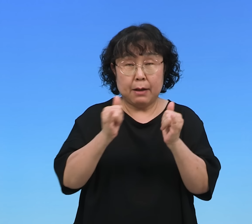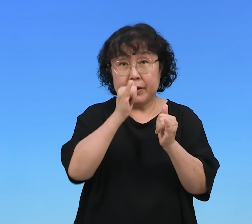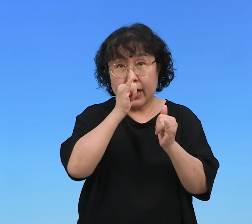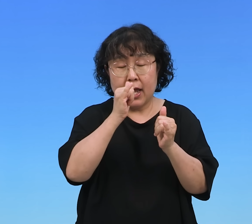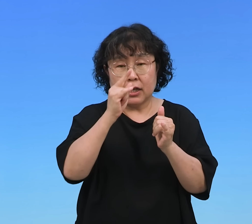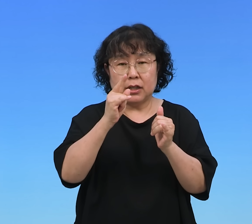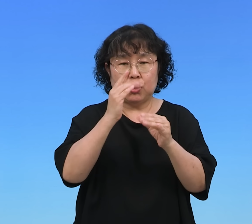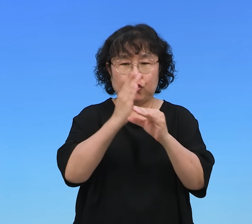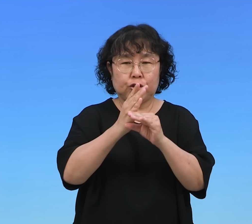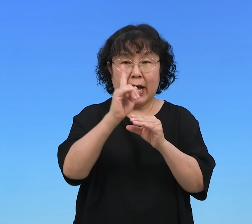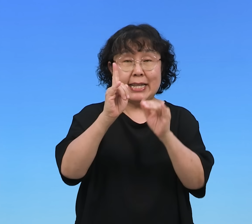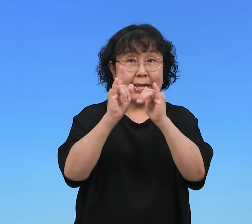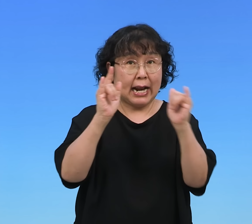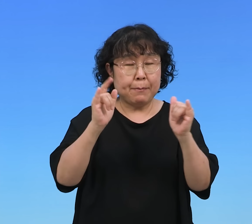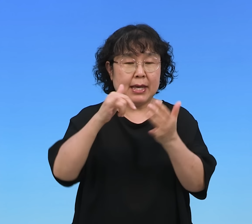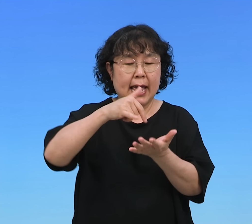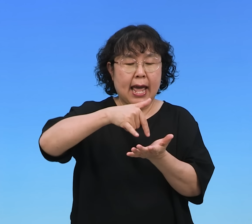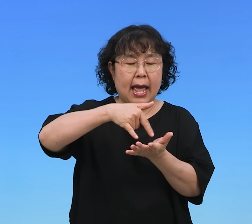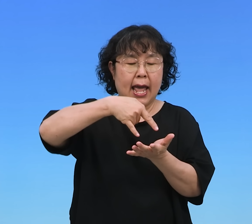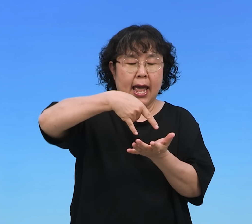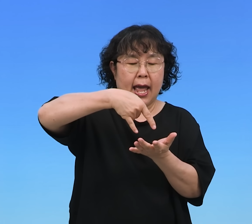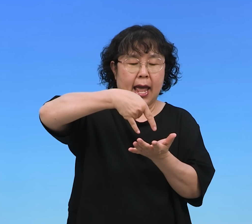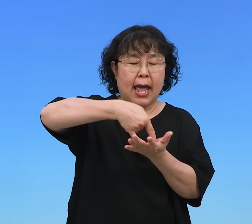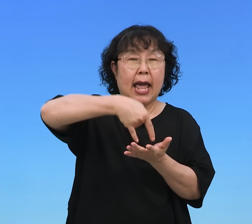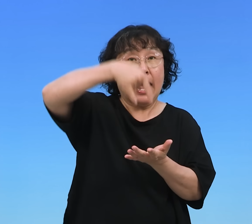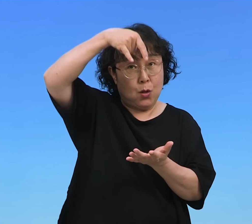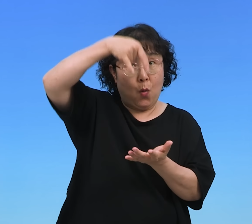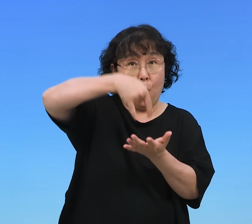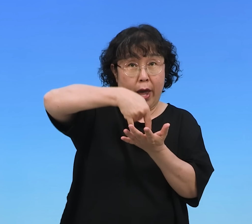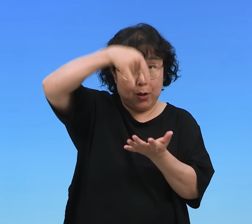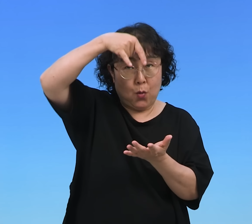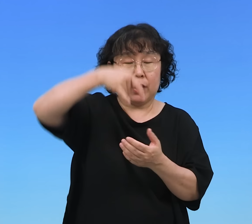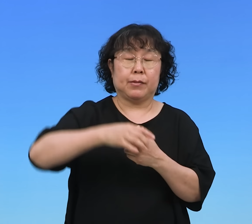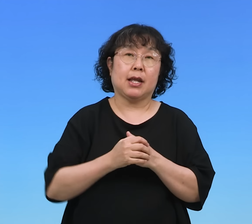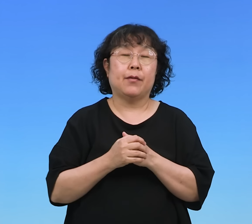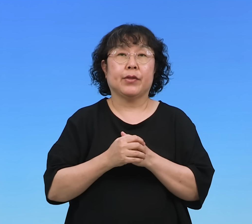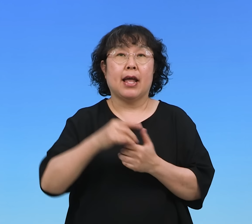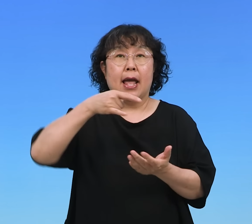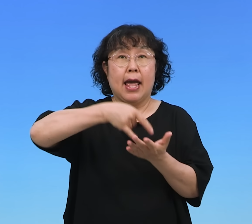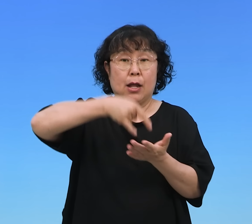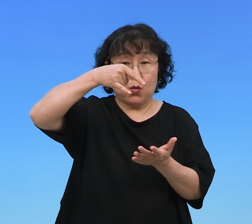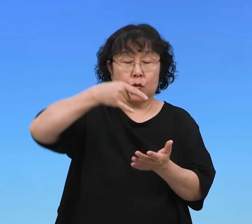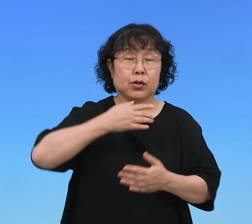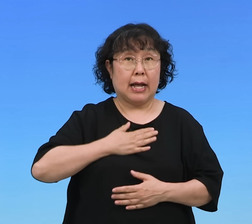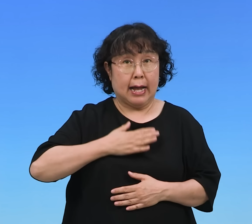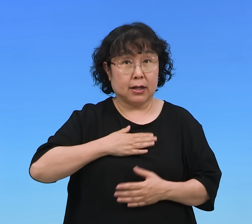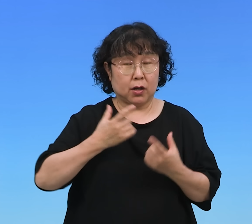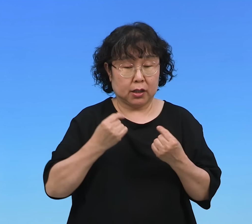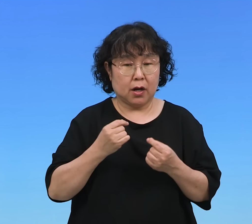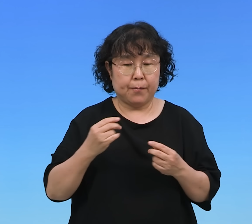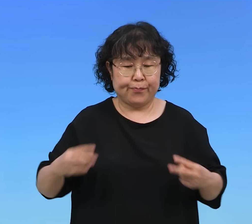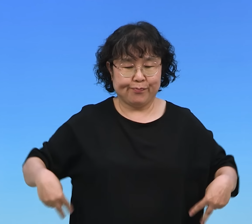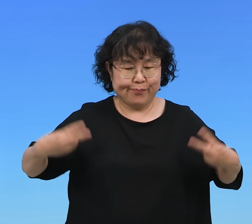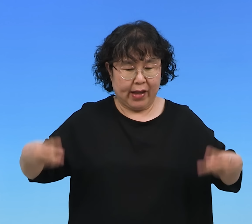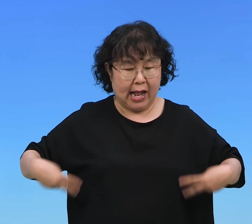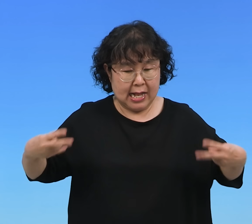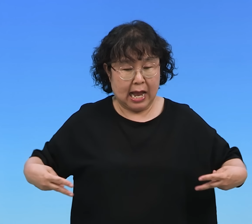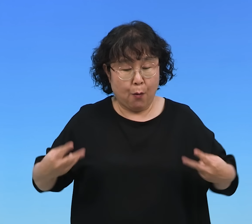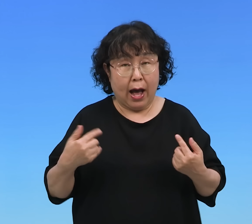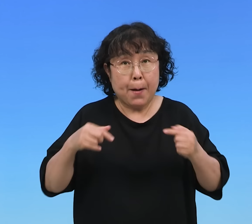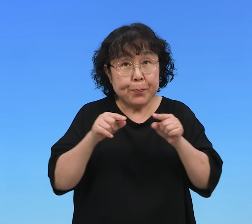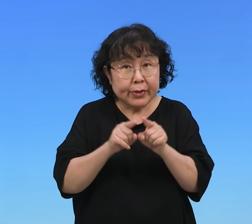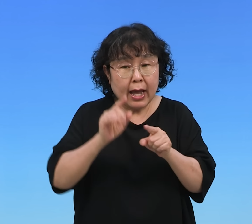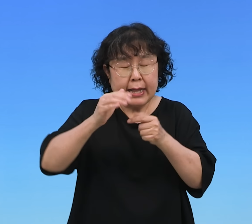구약의 인물 에녹이라는 인물입니다. 이 에녹이라는 인물은 여러분이 아시지만 그 엘리야와